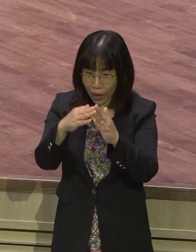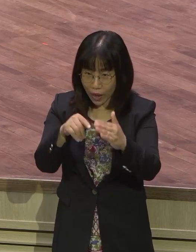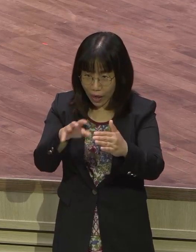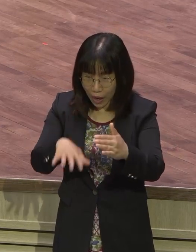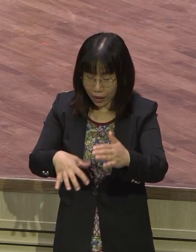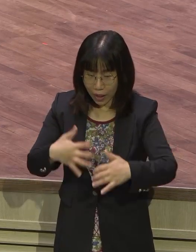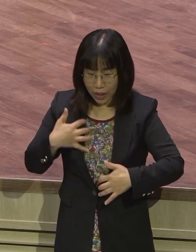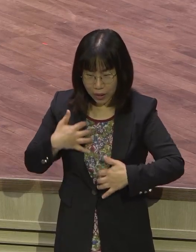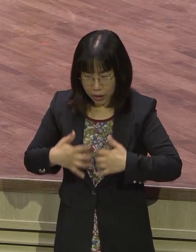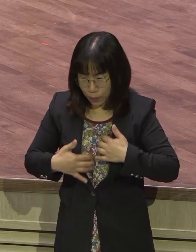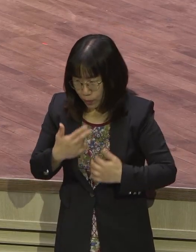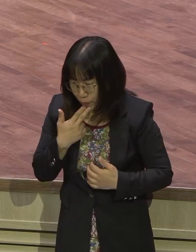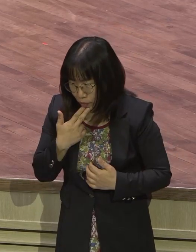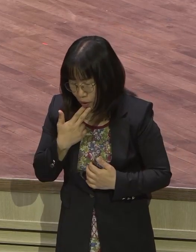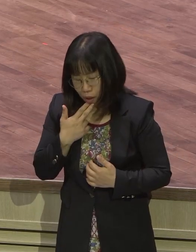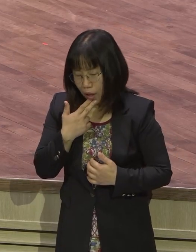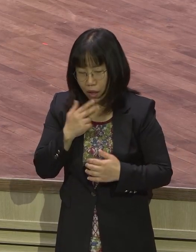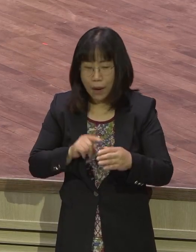기쁨이 없다 그럼 대체가 없어요